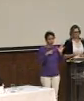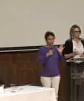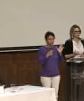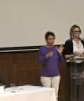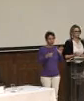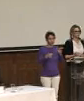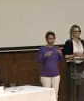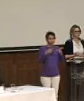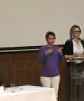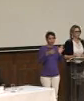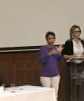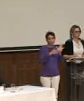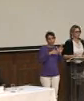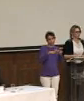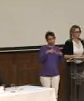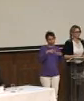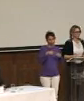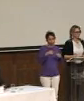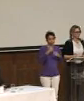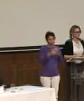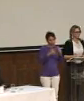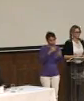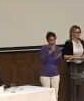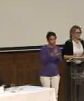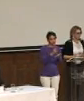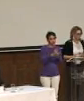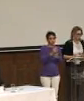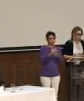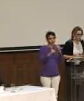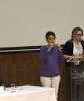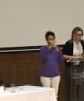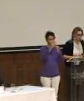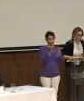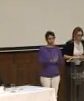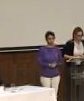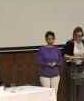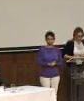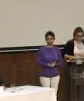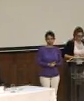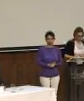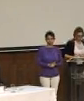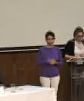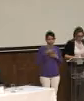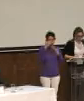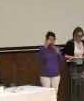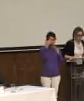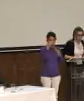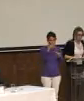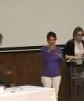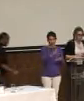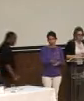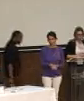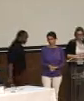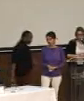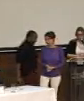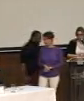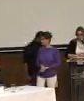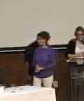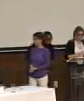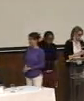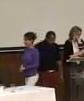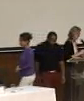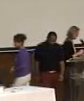de trabalho e a gente vai seguir à frente com essa proposta. Obrigada. Vamos para a 7ª